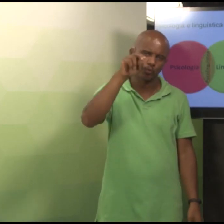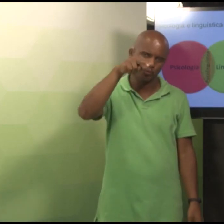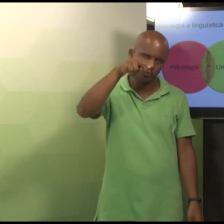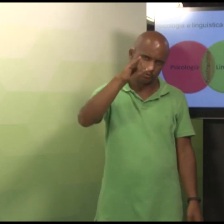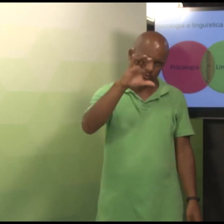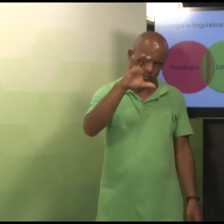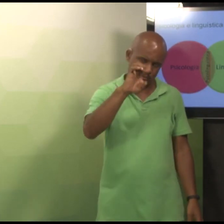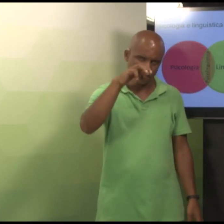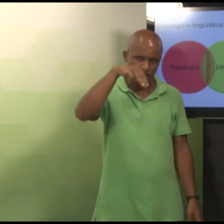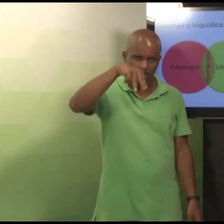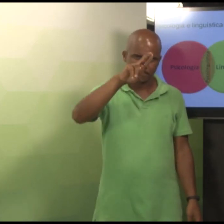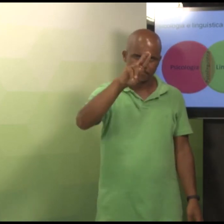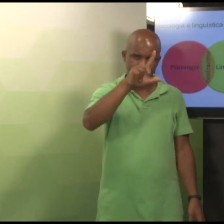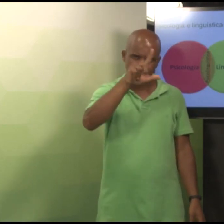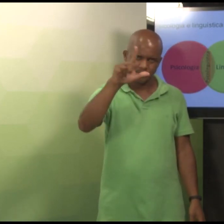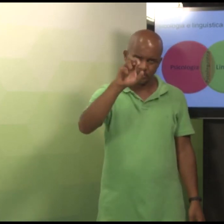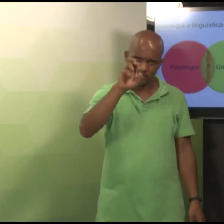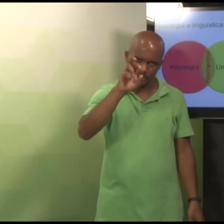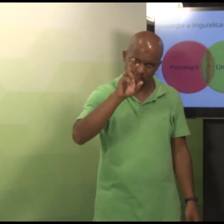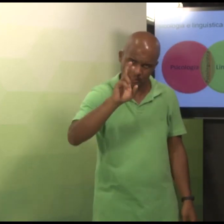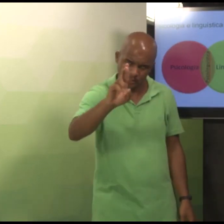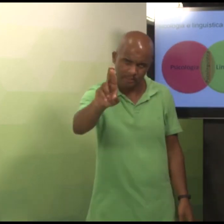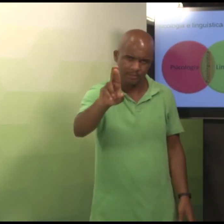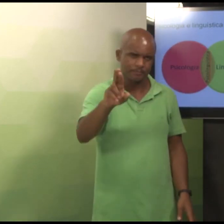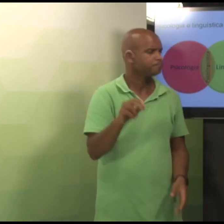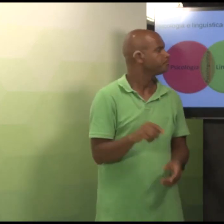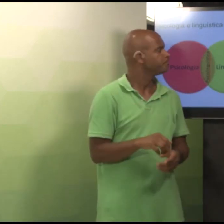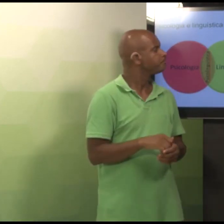Temos Ronice, Miller.